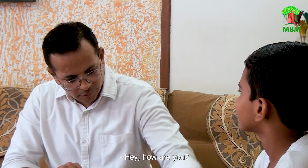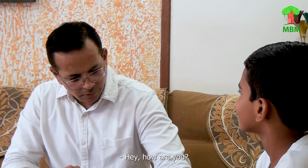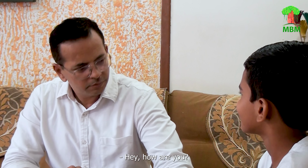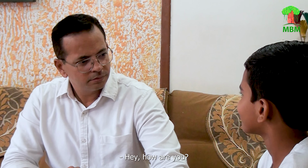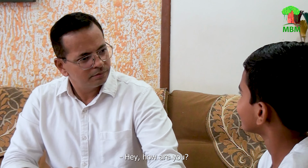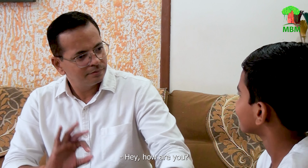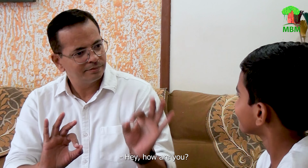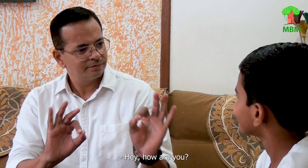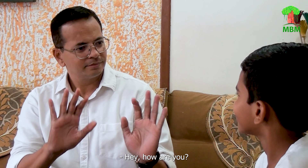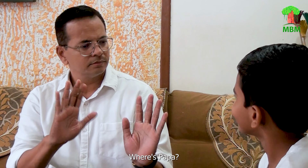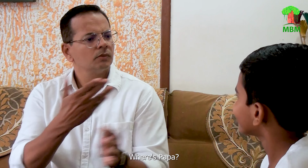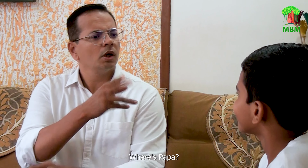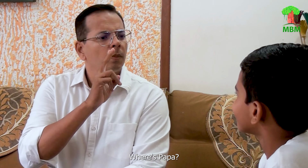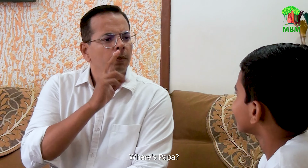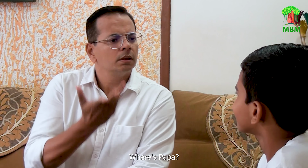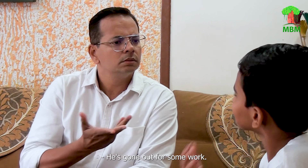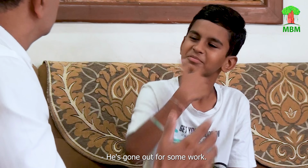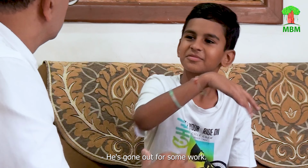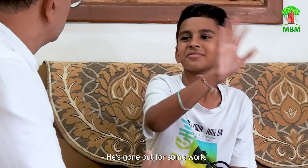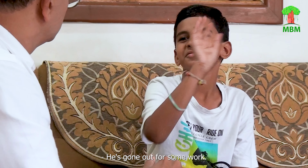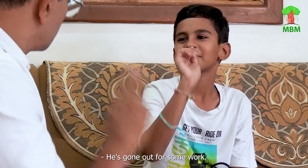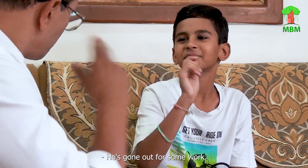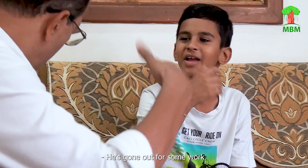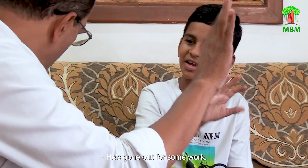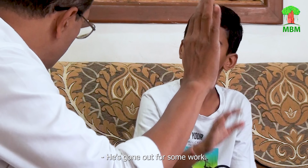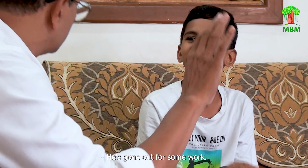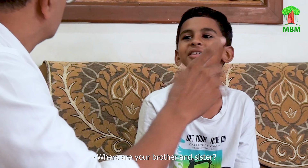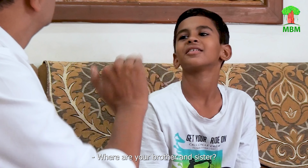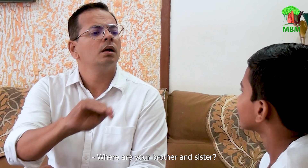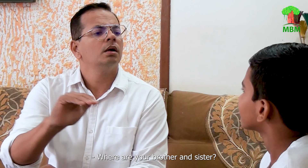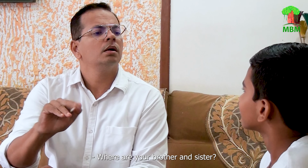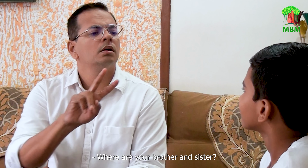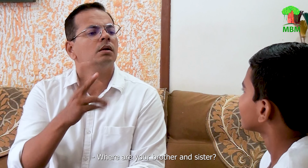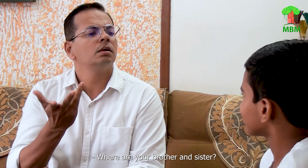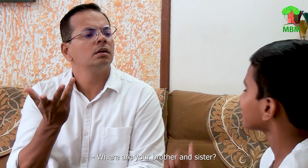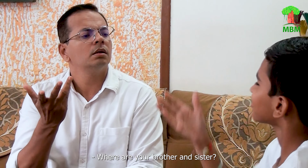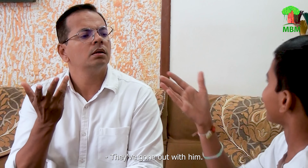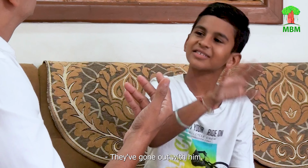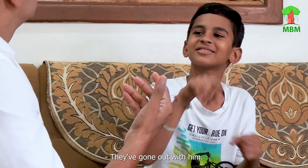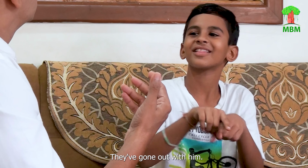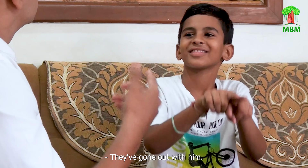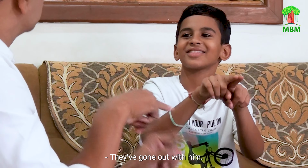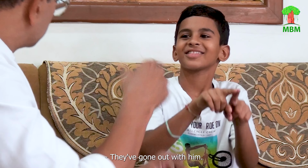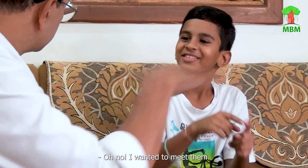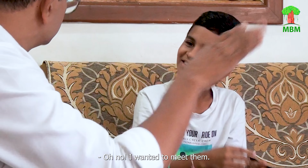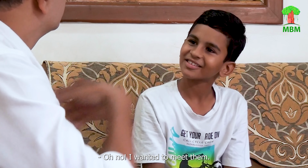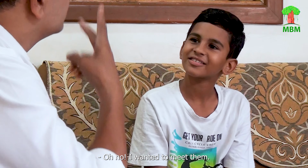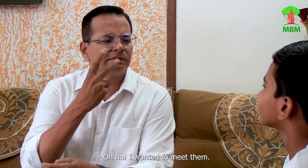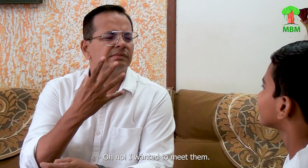अरे कैसे हो पापा का है कुछ काम से बहार गए और भाई बेन वो भी साथ गए अरे उनसे